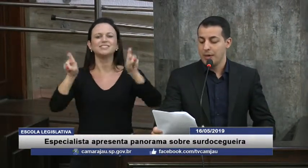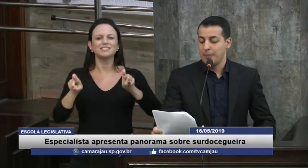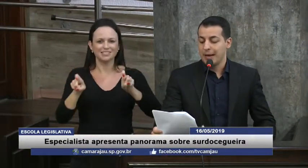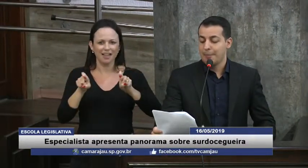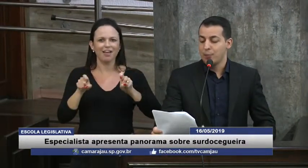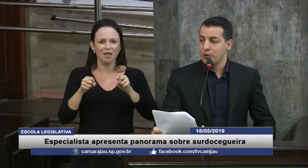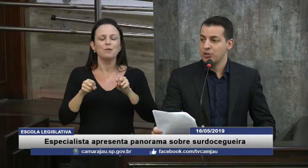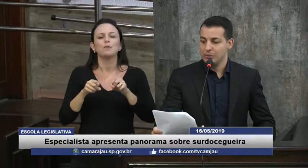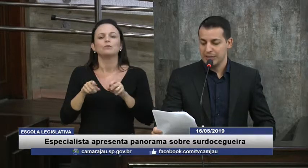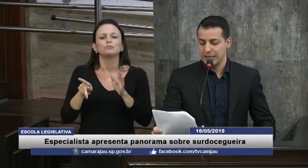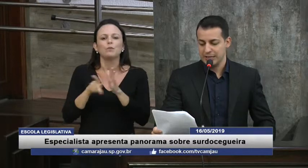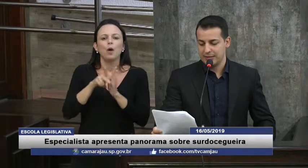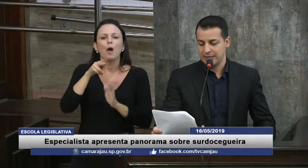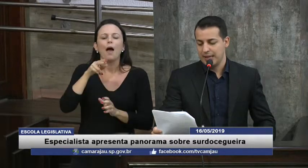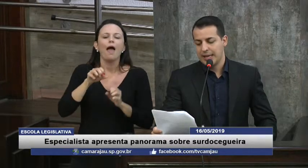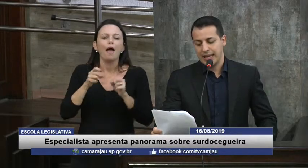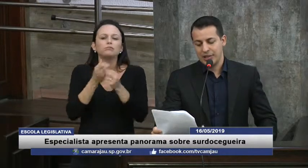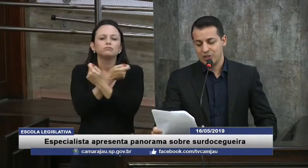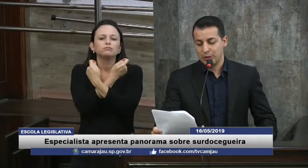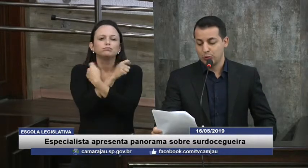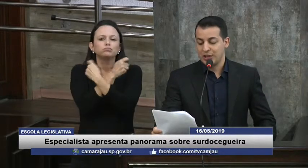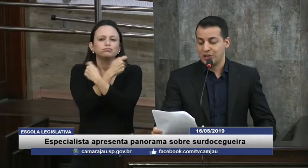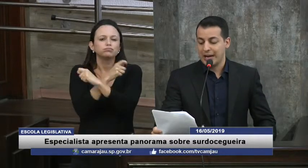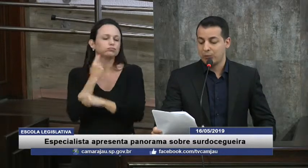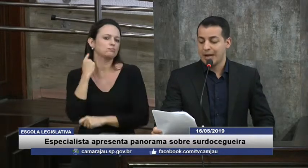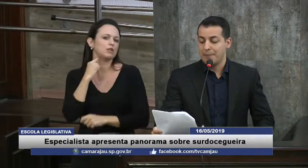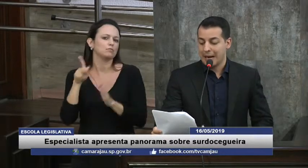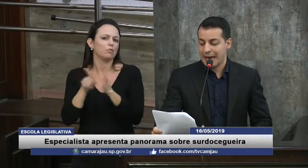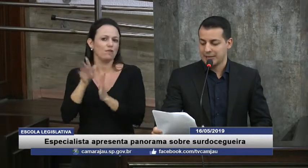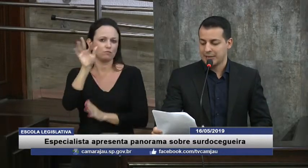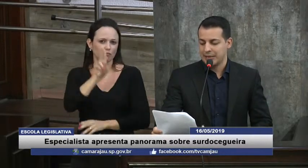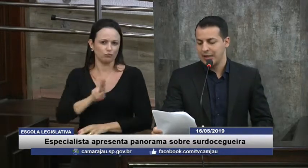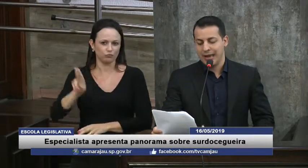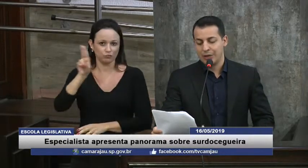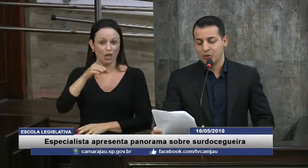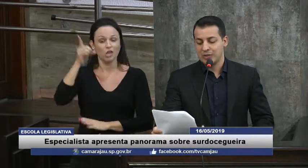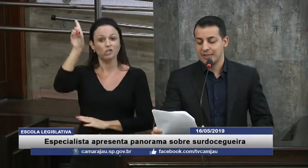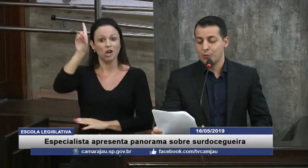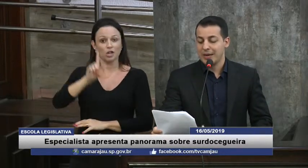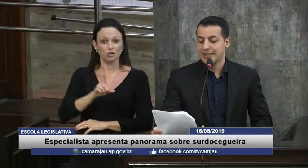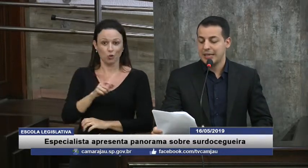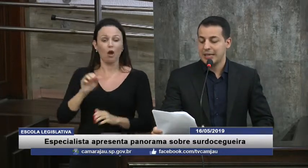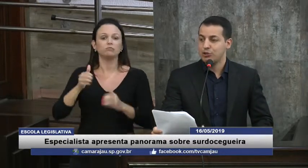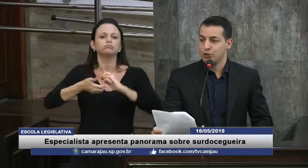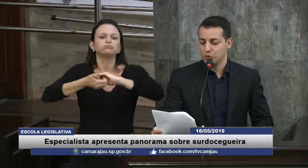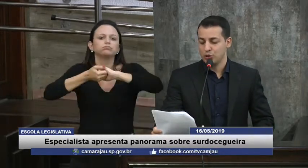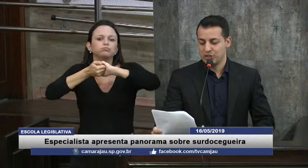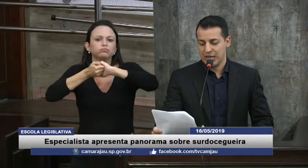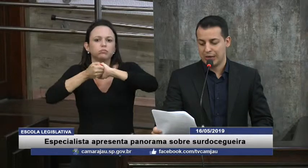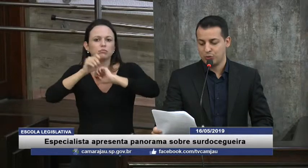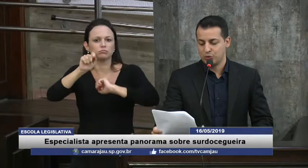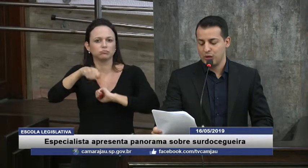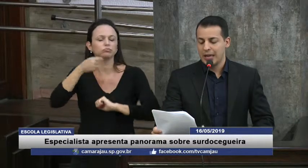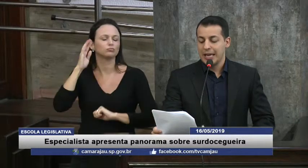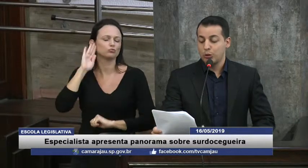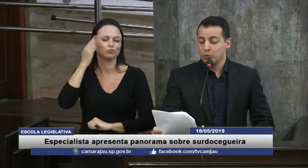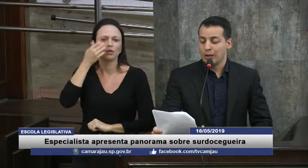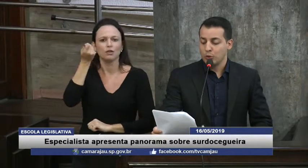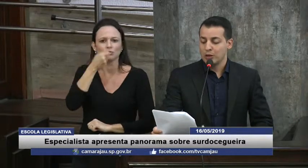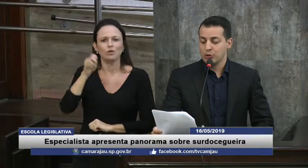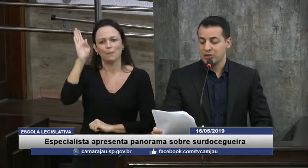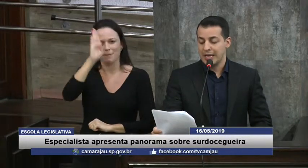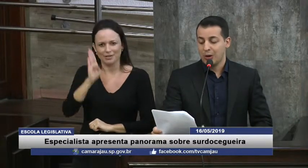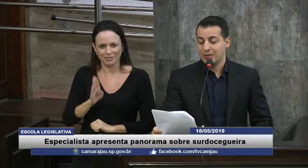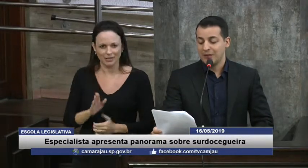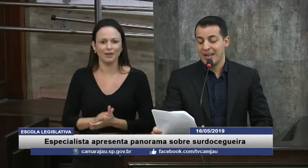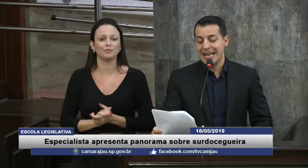informação pela PUC de Minas. É diretora-geral da ABRASC, a Associação Brasileira de Surdocegos,